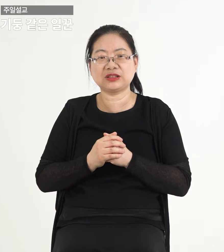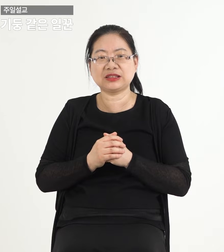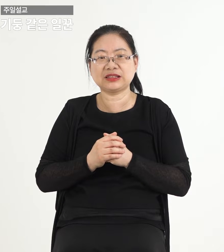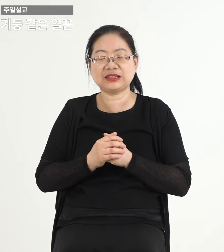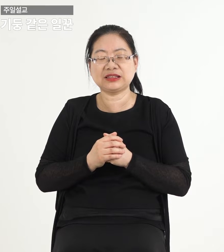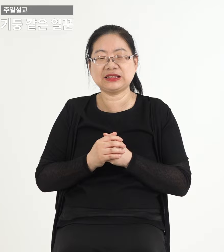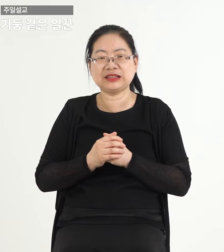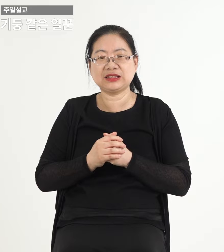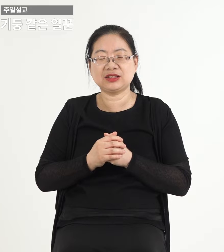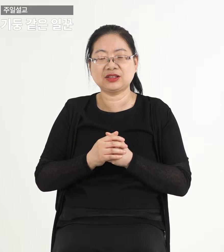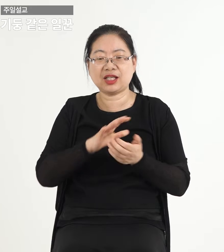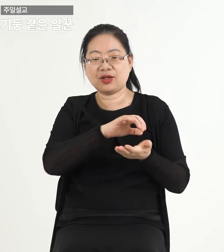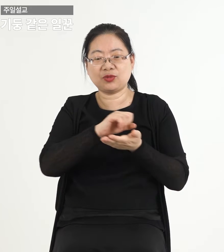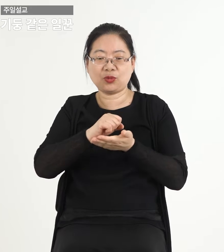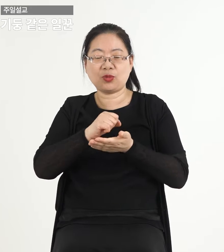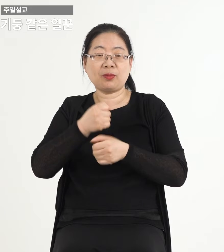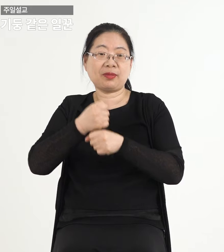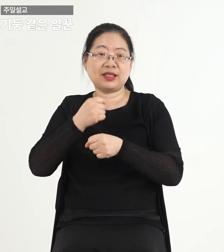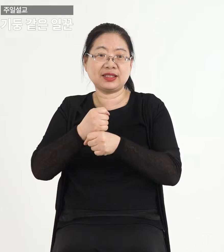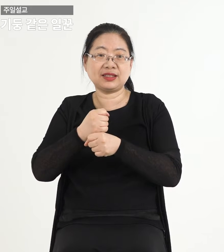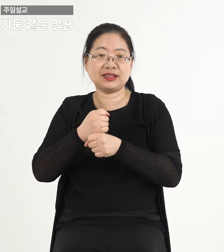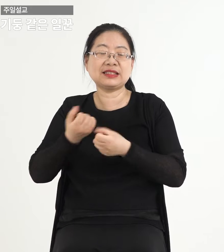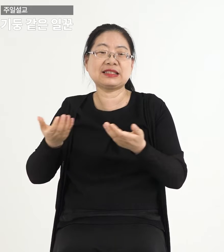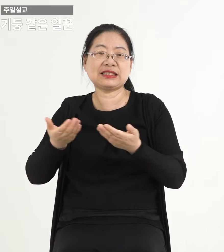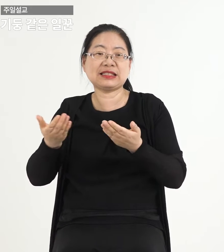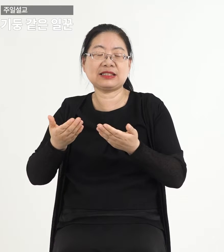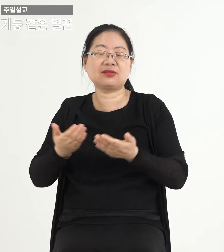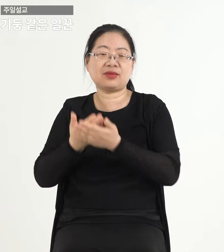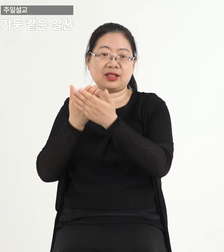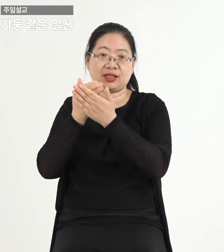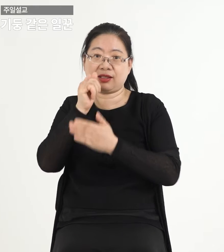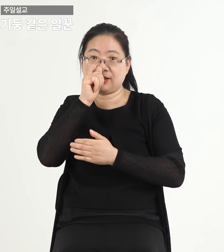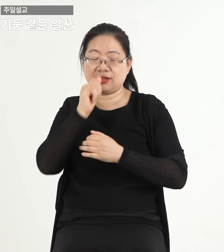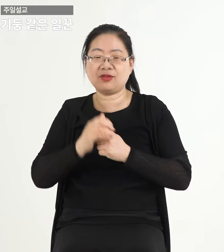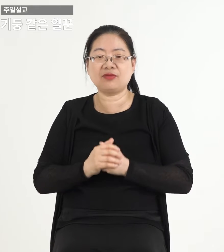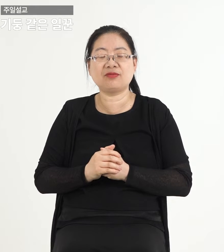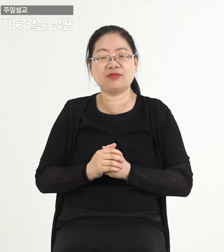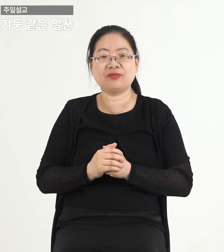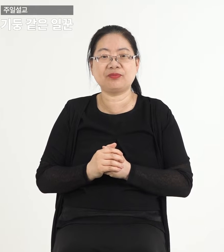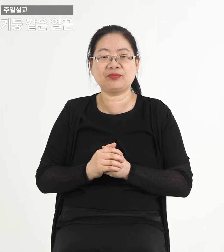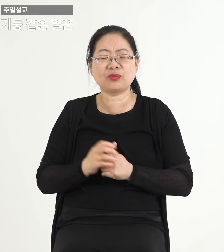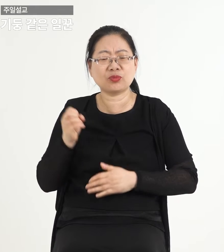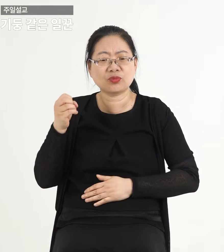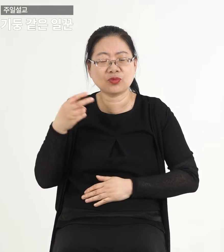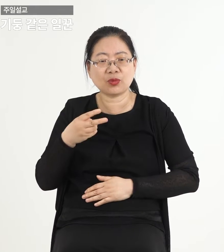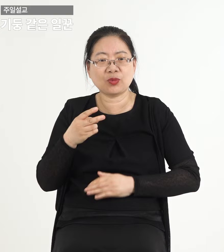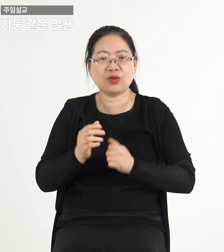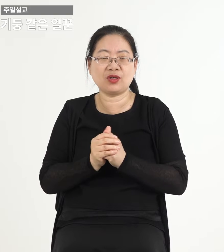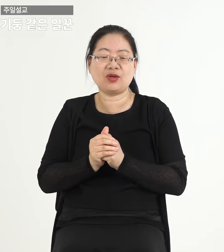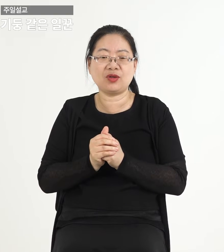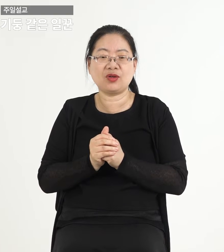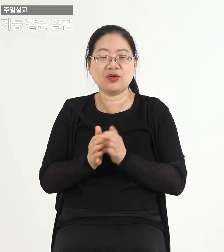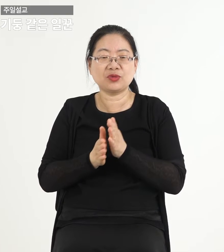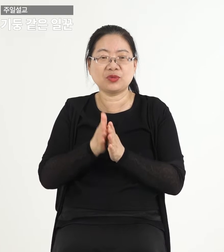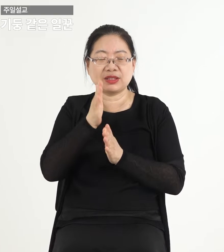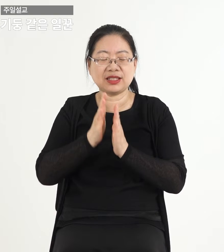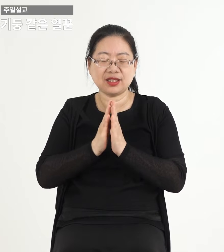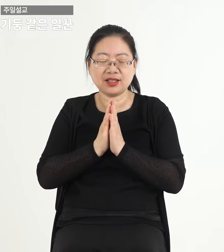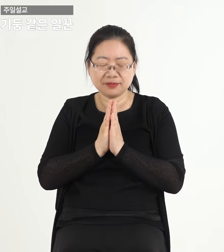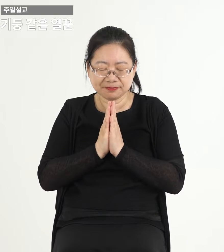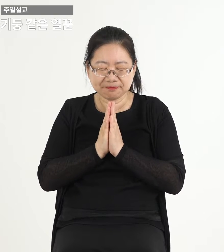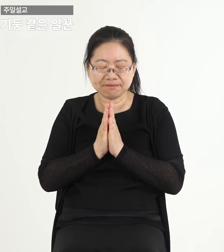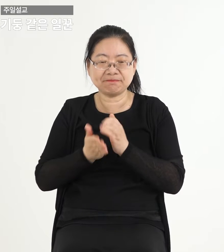그 시대는 어느 도시든 마찬가지겠지만 도시의 신이 있고